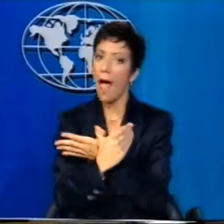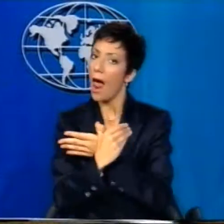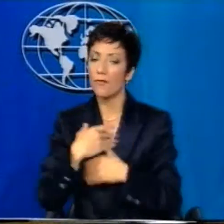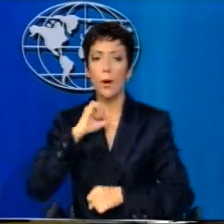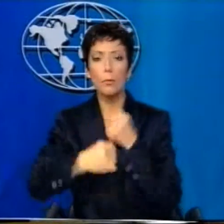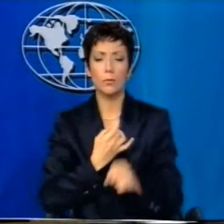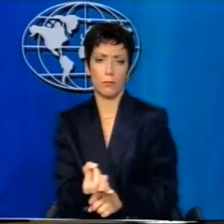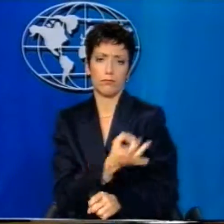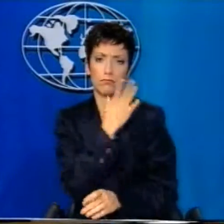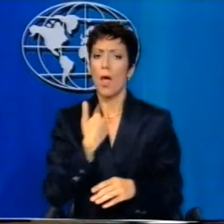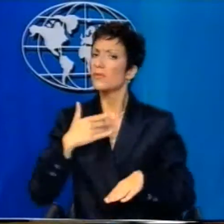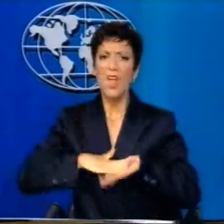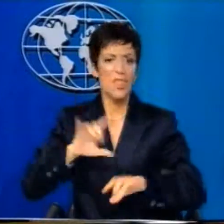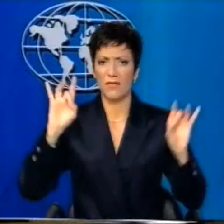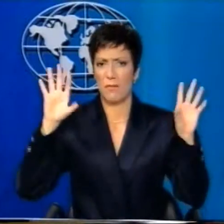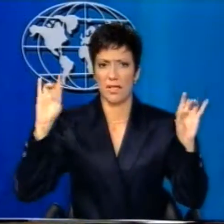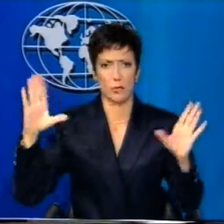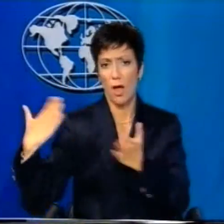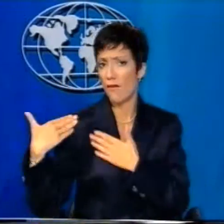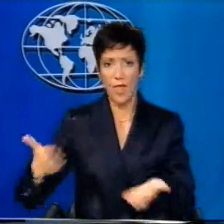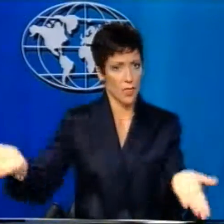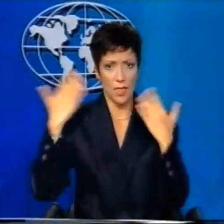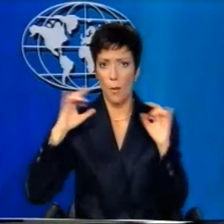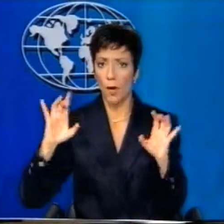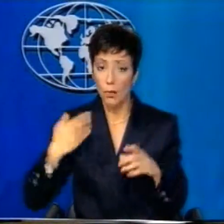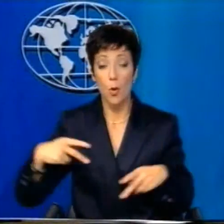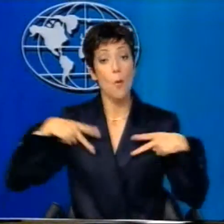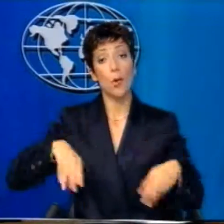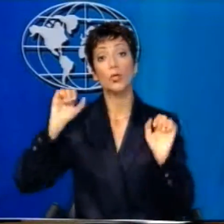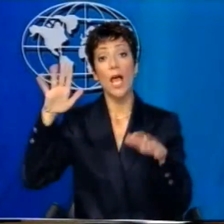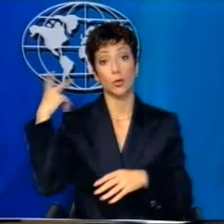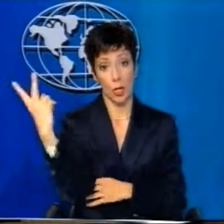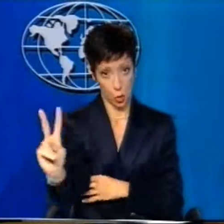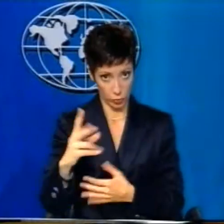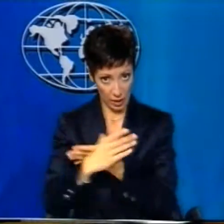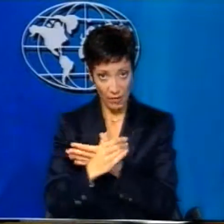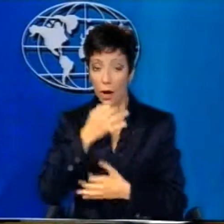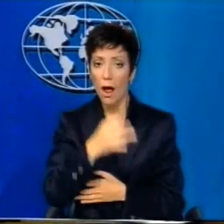και διαστόματος του Υπουργού Εξωτερικών διατυπώνουν απαράδεκτες εκδοχές.